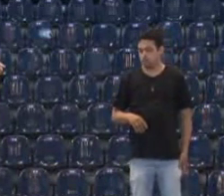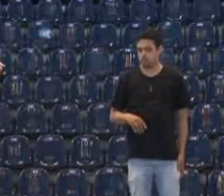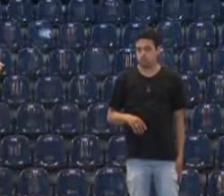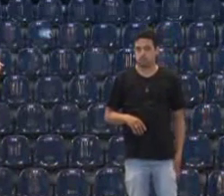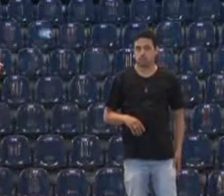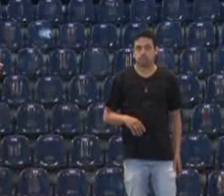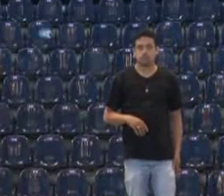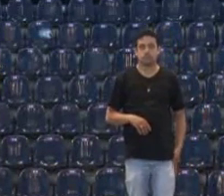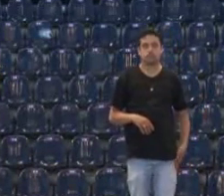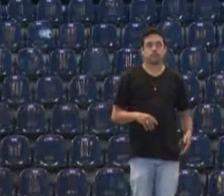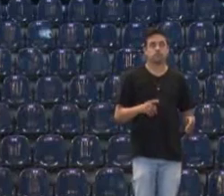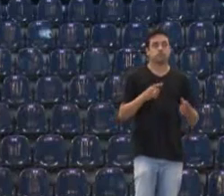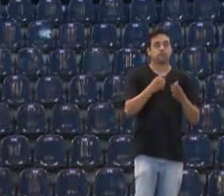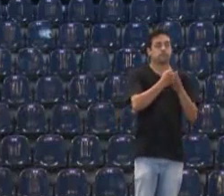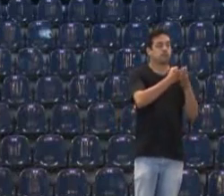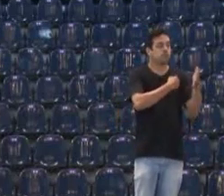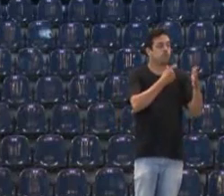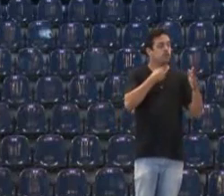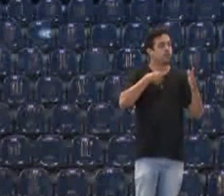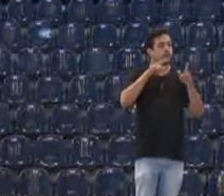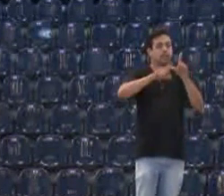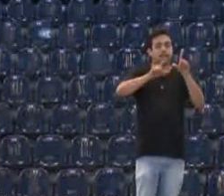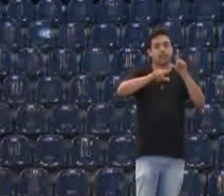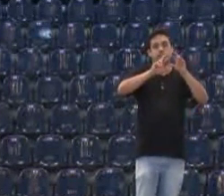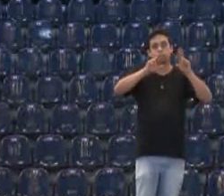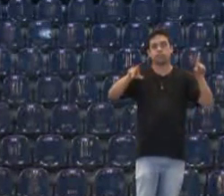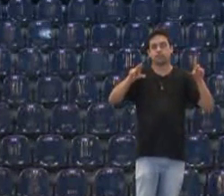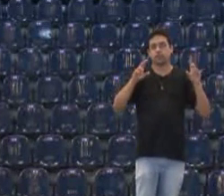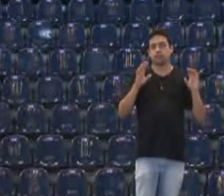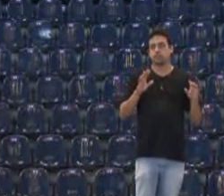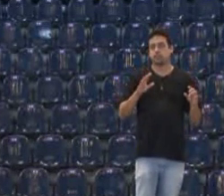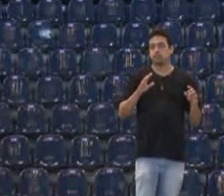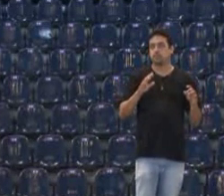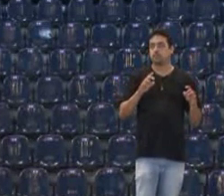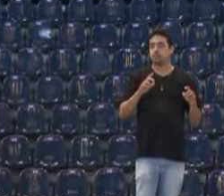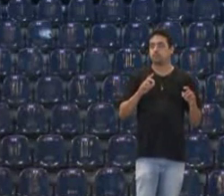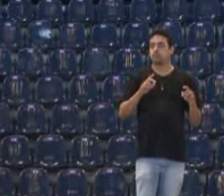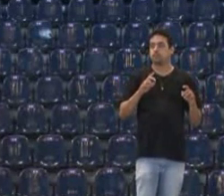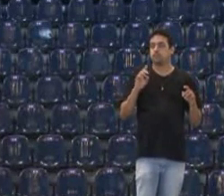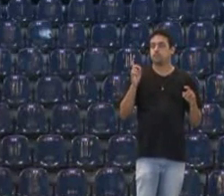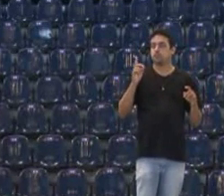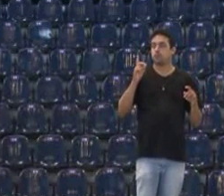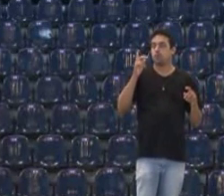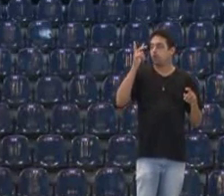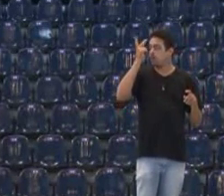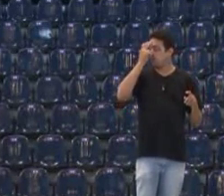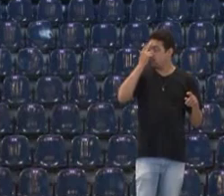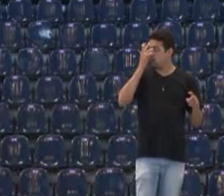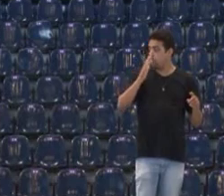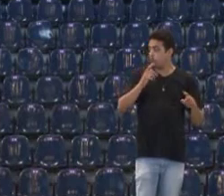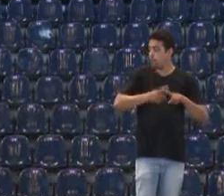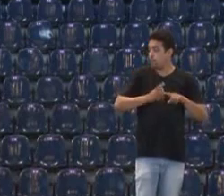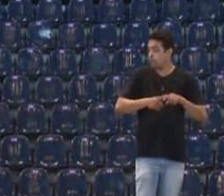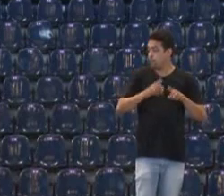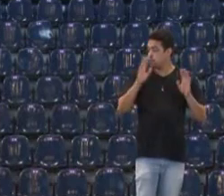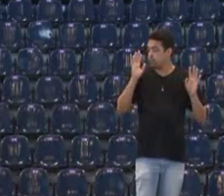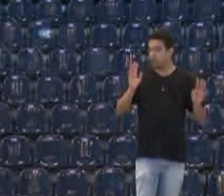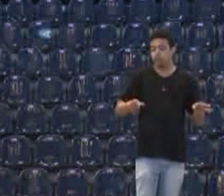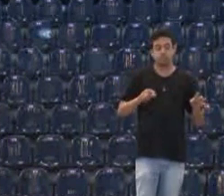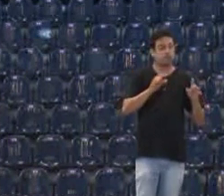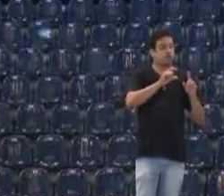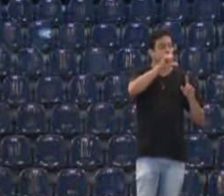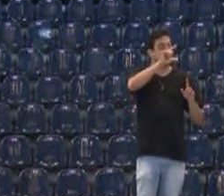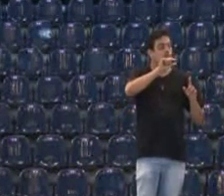Ok. É sobre a questão da diferença de letra, tá certo? Isso aí não é muito problema não, porque é só uma questão de maior e